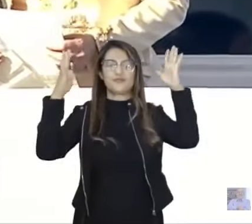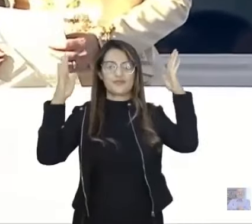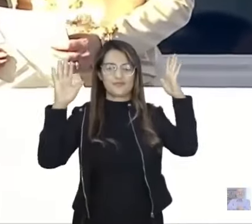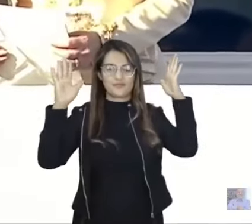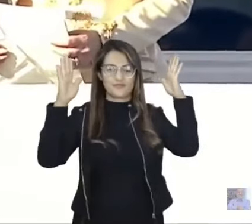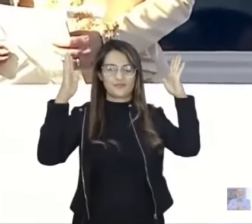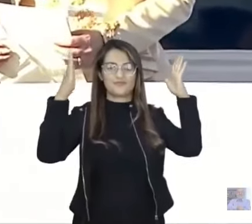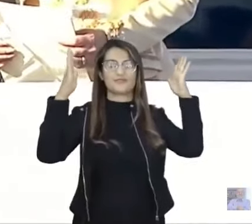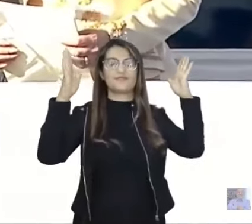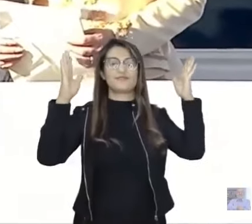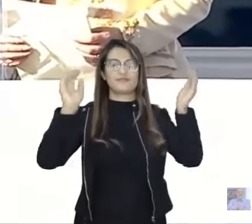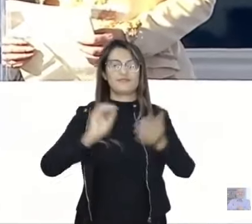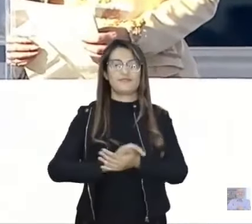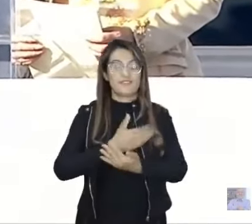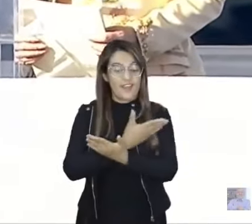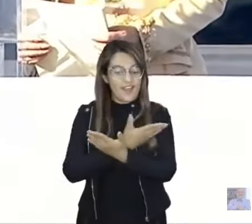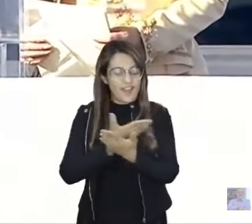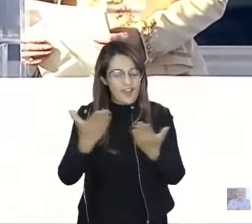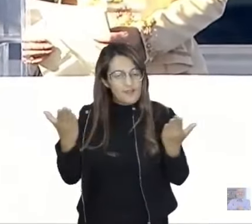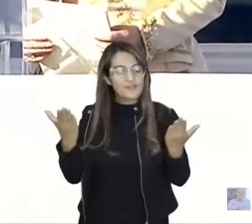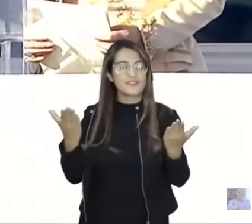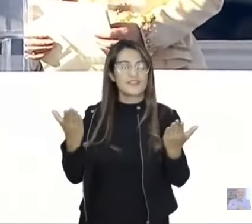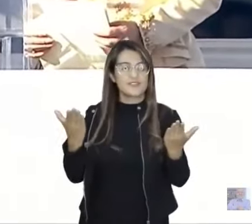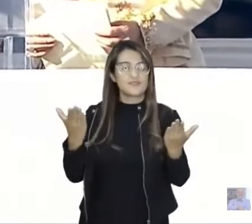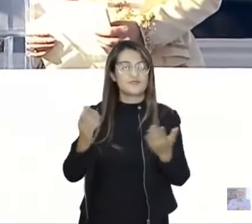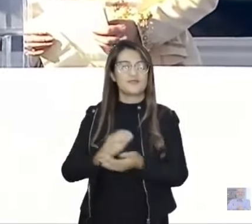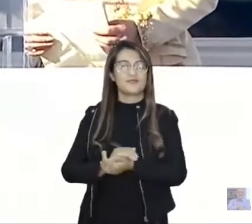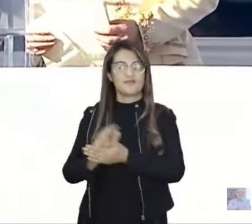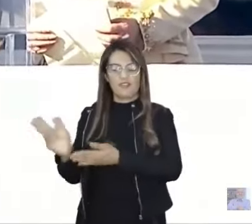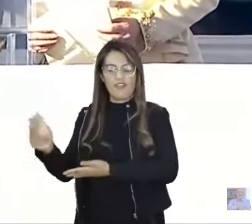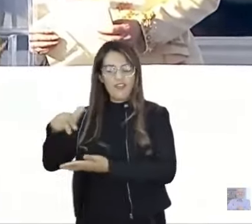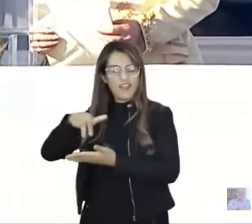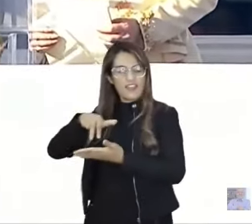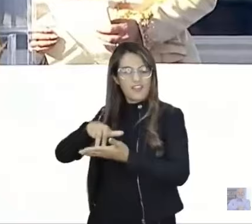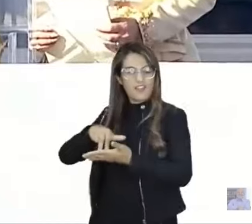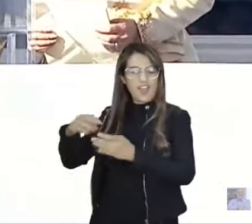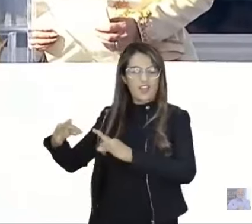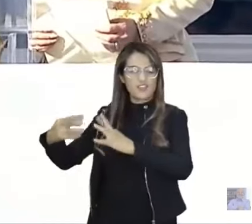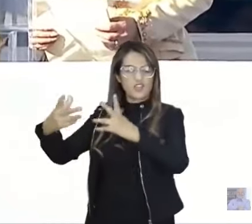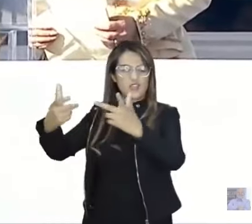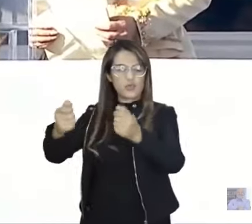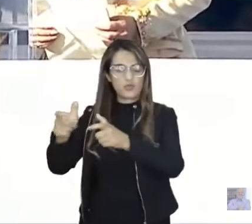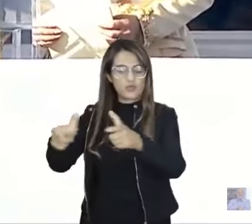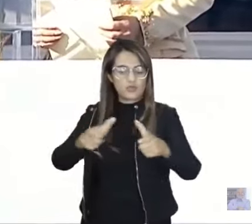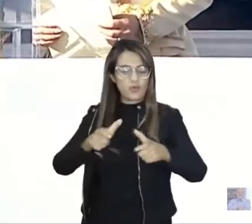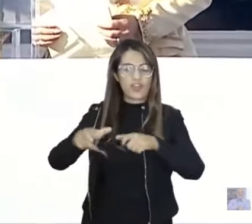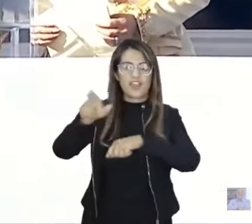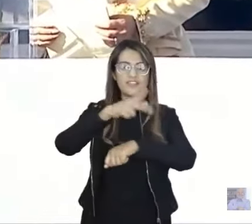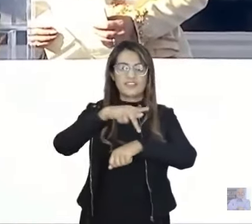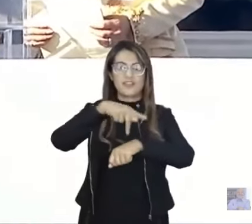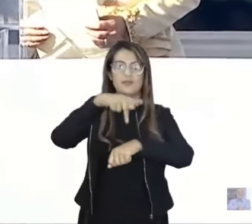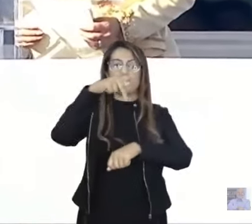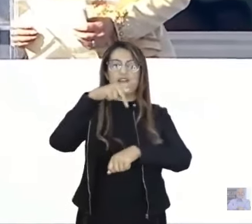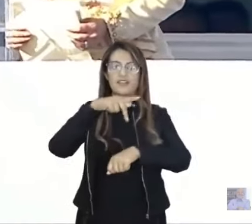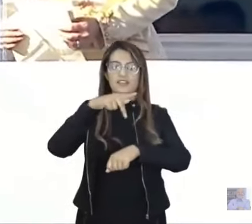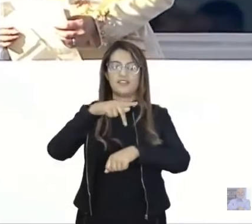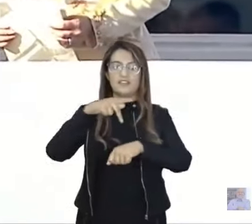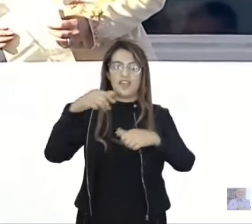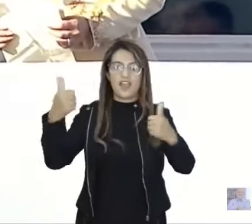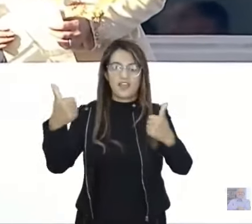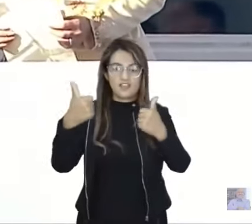A vocês que vieram de todos os cantos deste país, de perto ou de muito